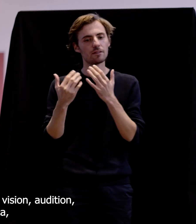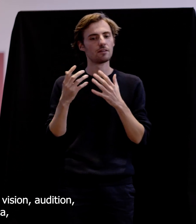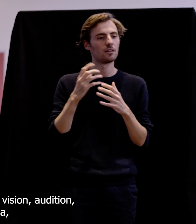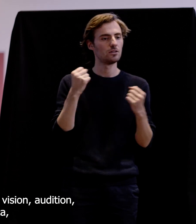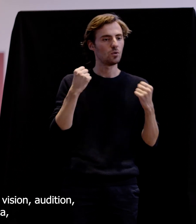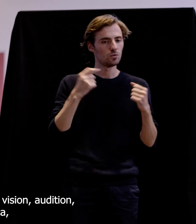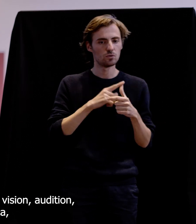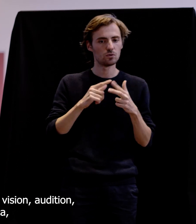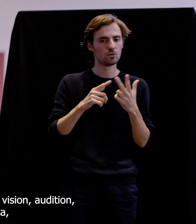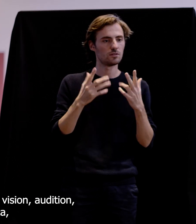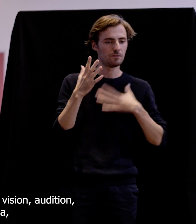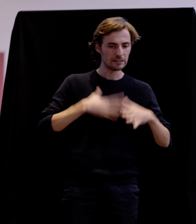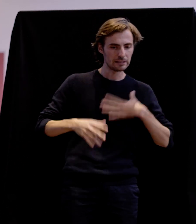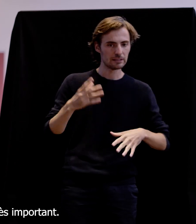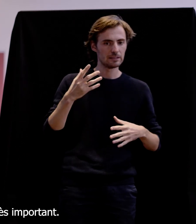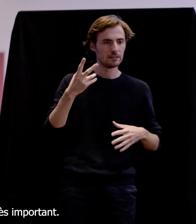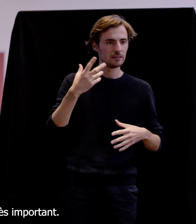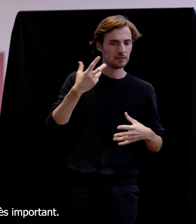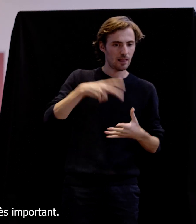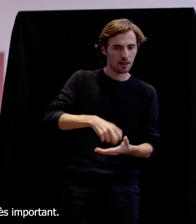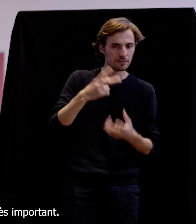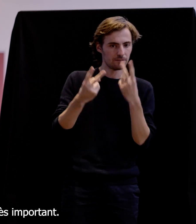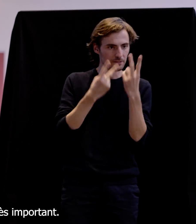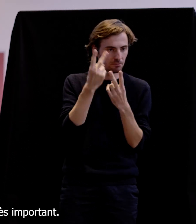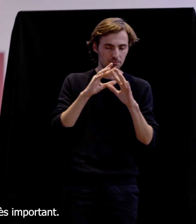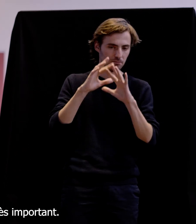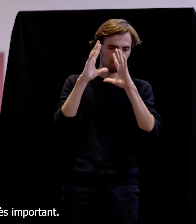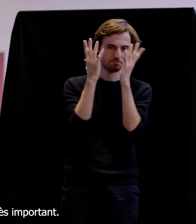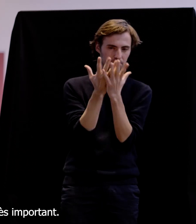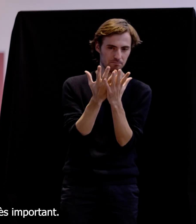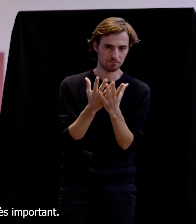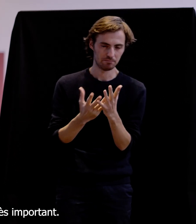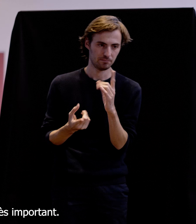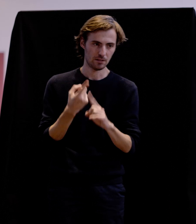fatigabilité, anxiété, vision, audition, tout ça, c'est vraiment très important.